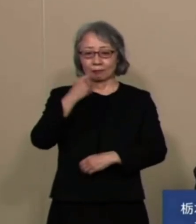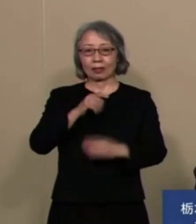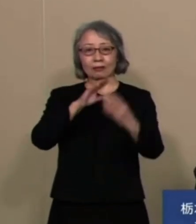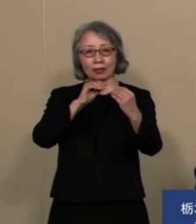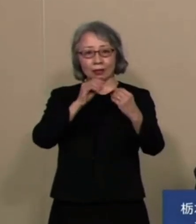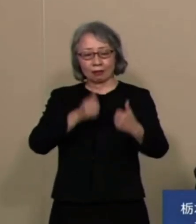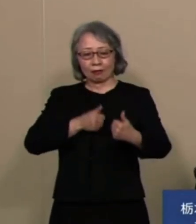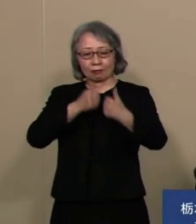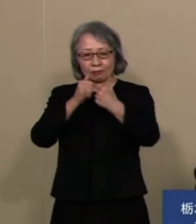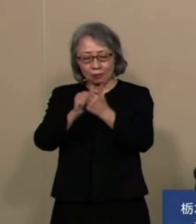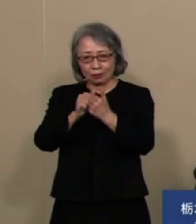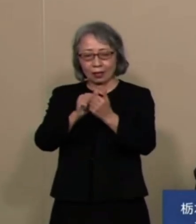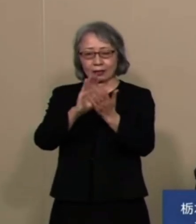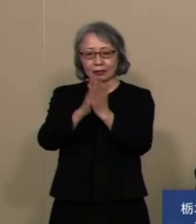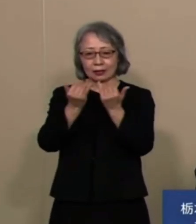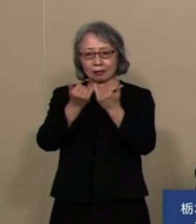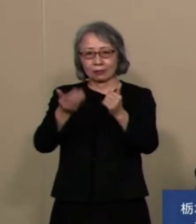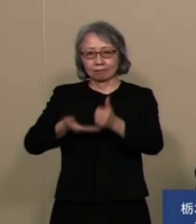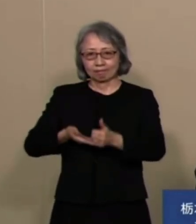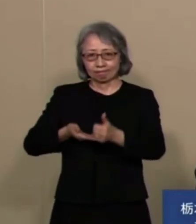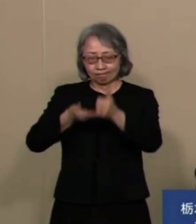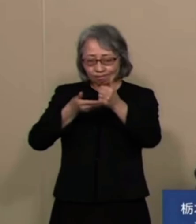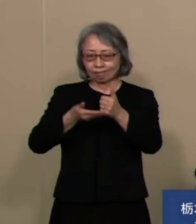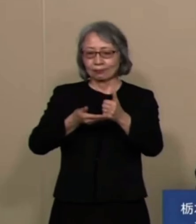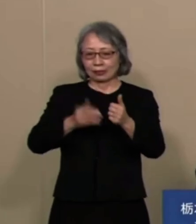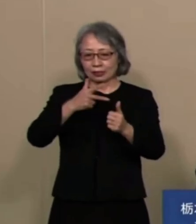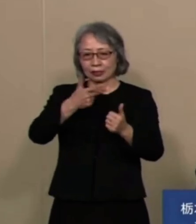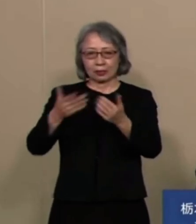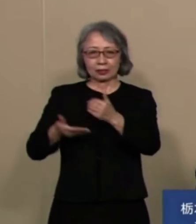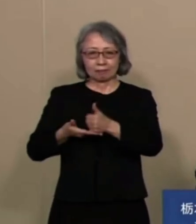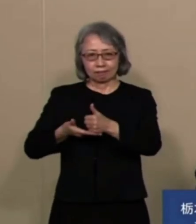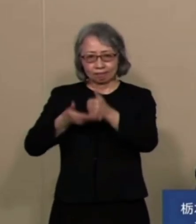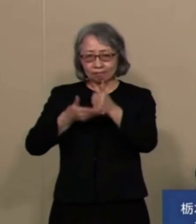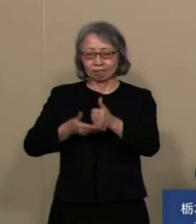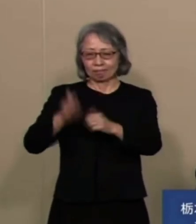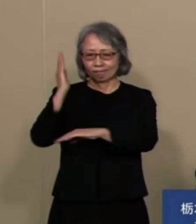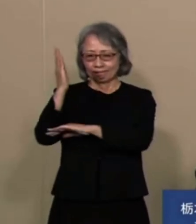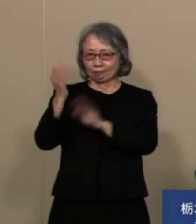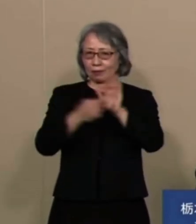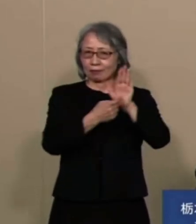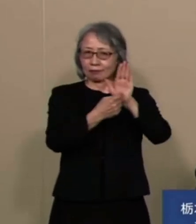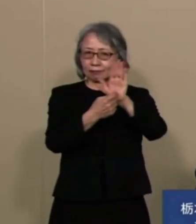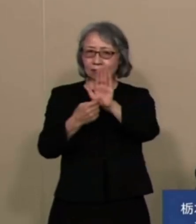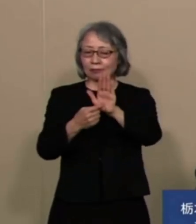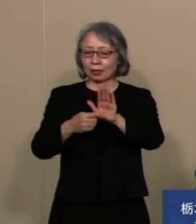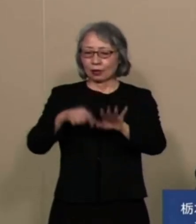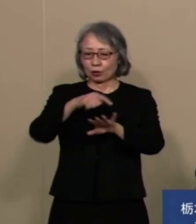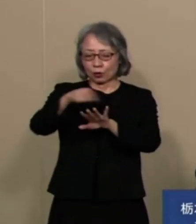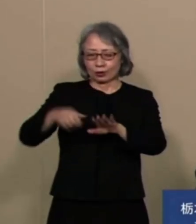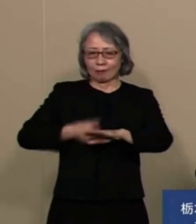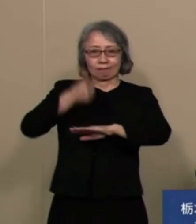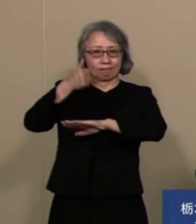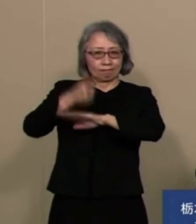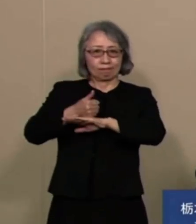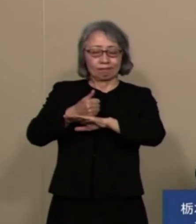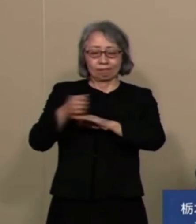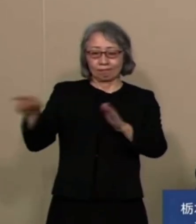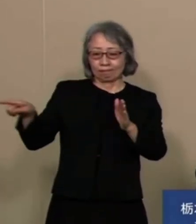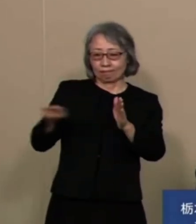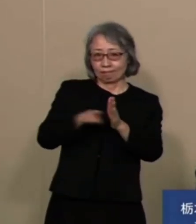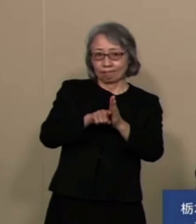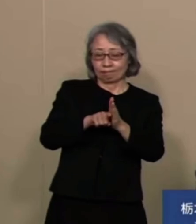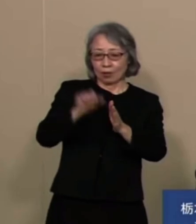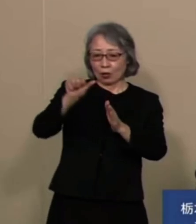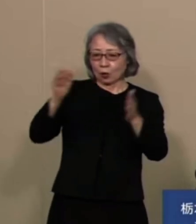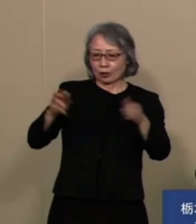私は対話と朝鮮そして県民中心市町村重視の牽制を掲げて都県知事に就任し